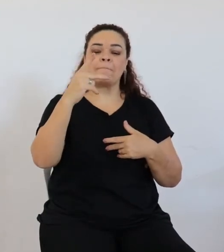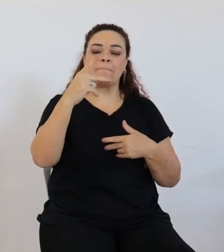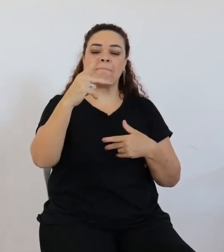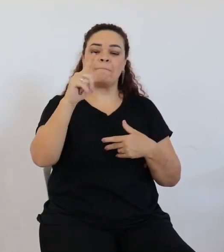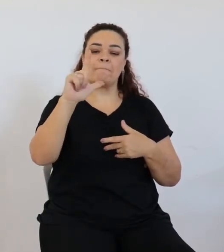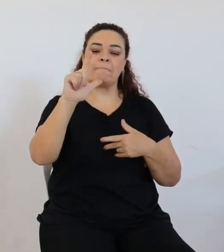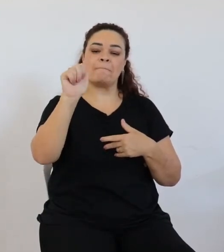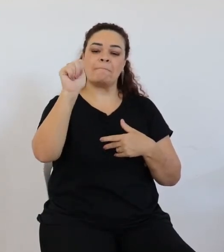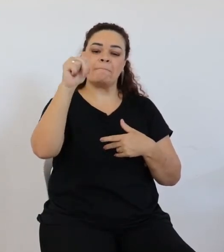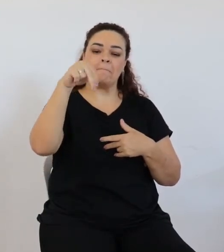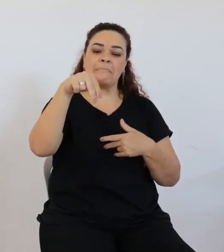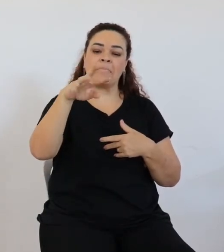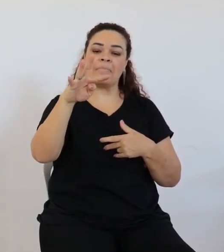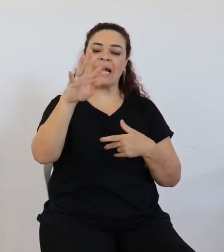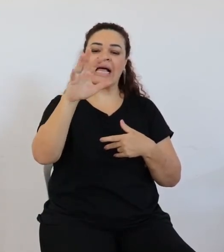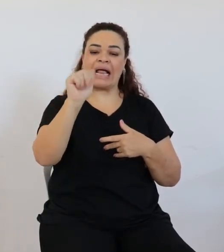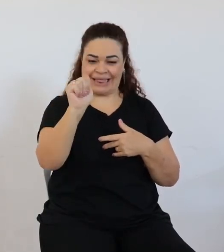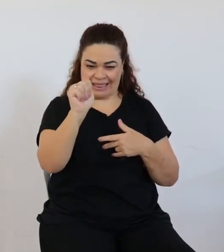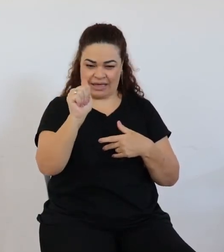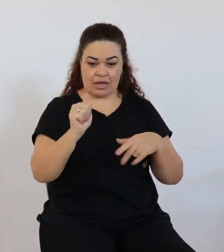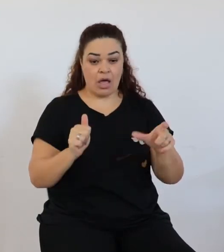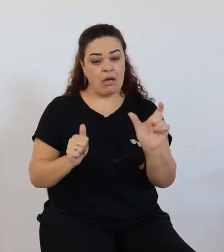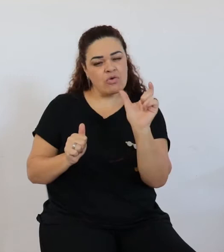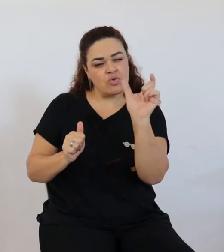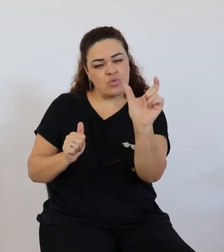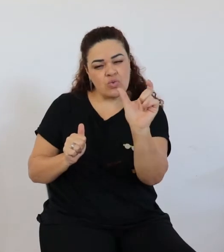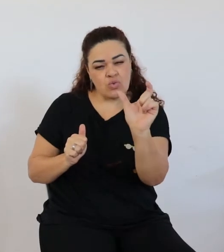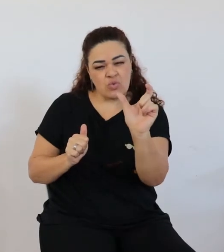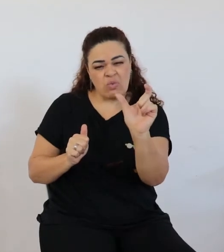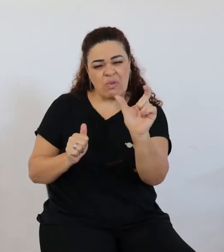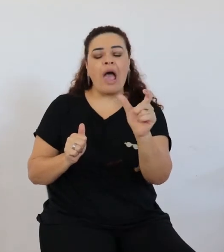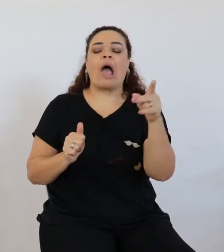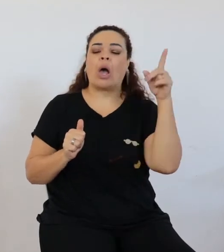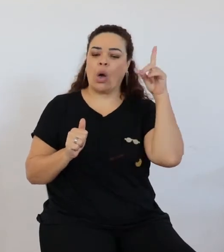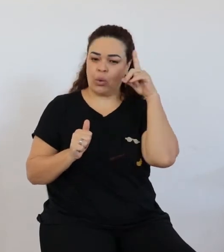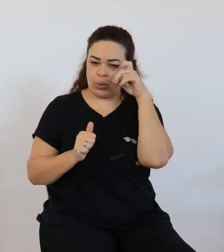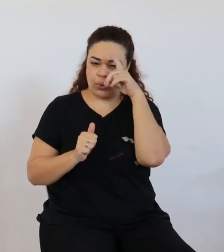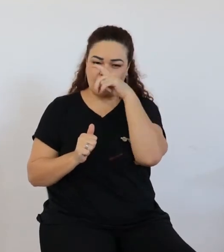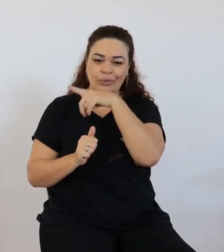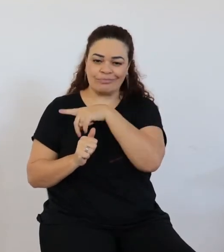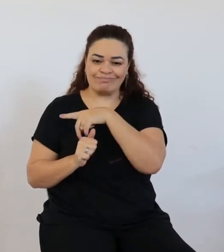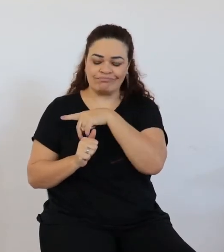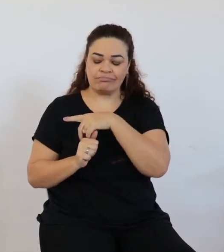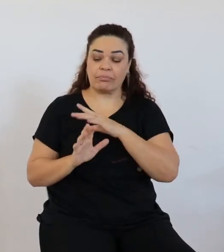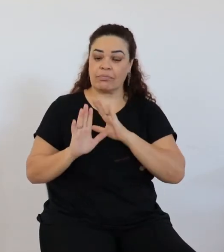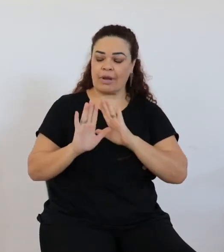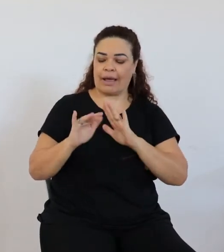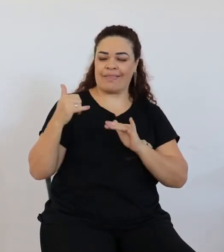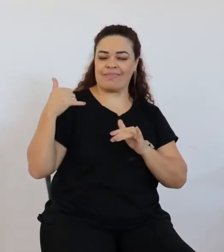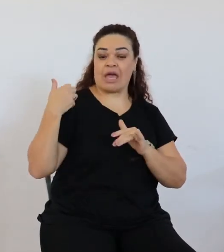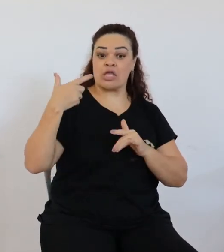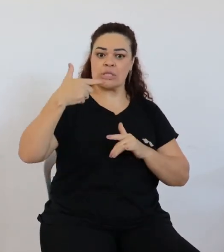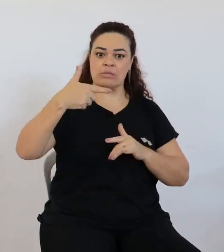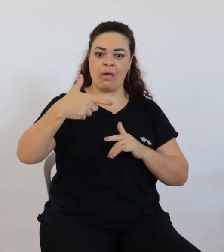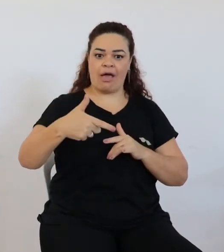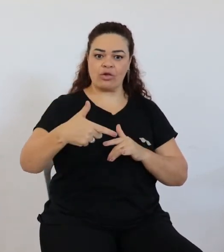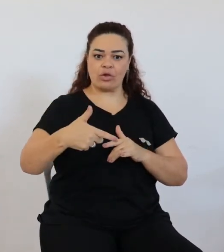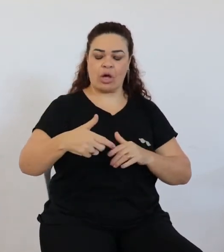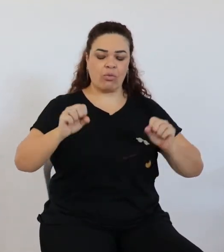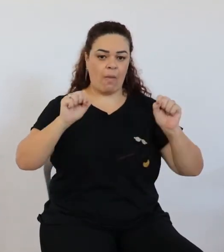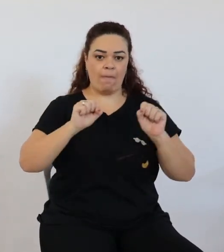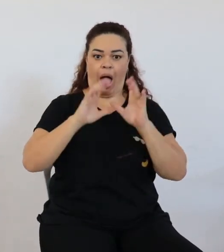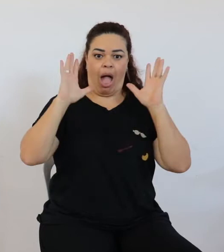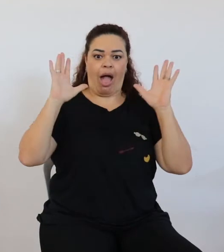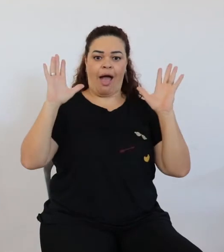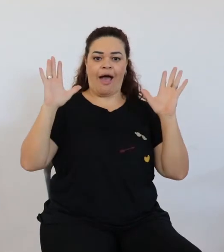essas sílabas que são mais difíceis, né? Sílabas complexas. Então com 7 anos é um marco do desenvolvimento. Todas